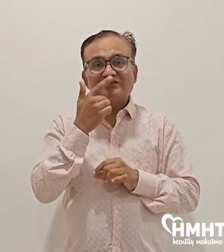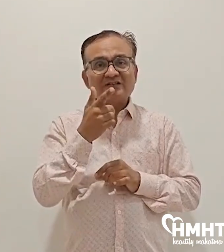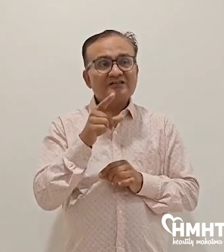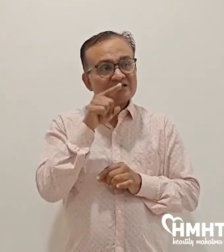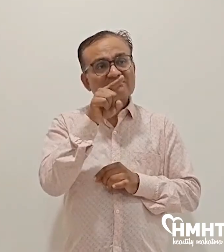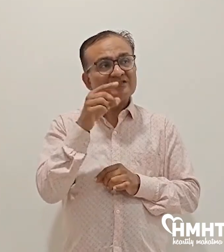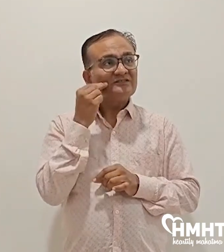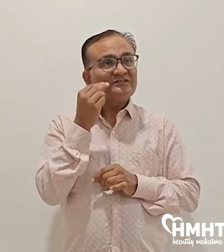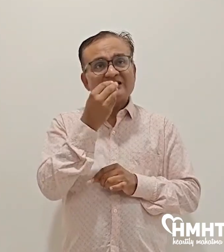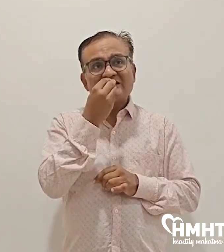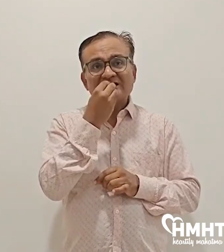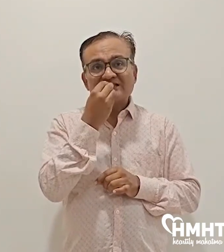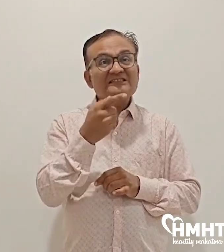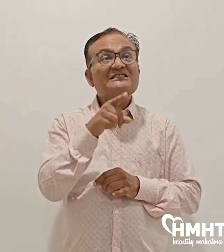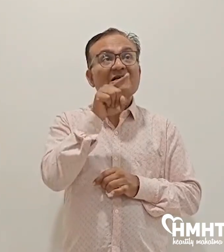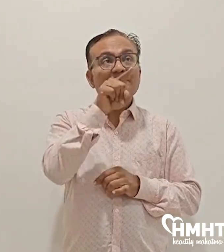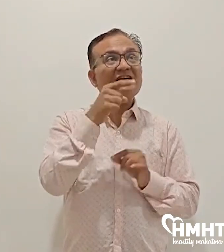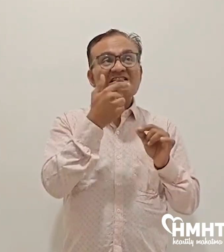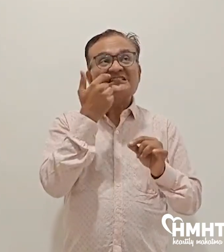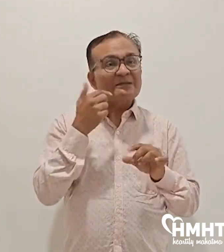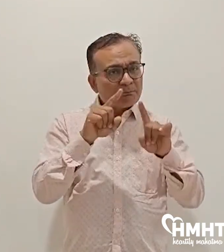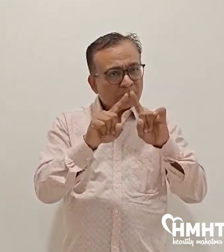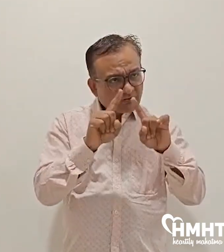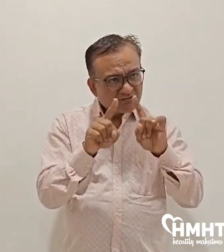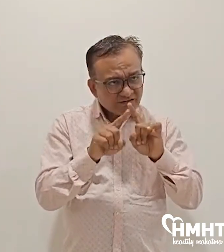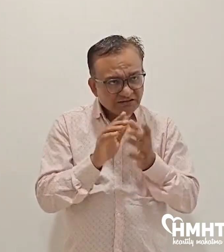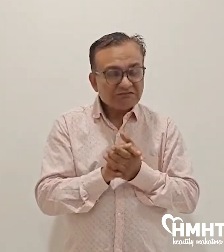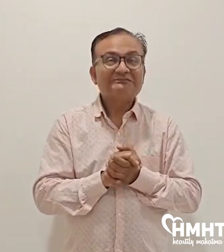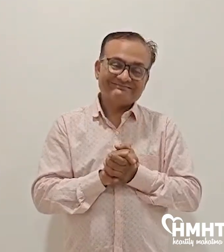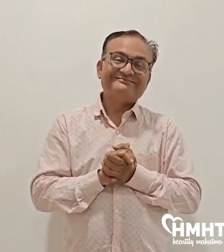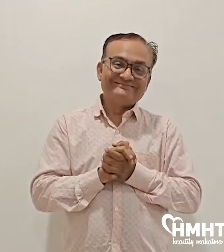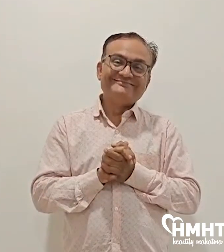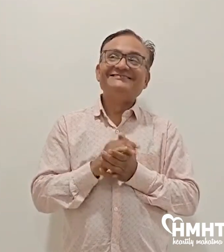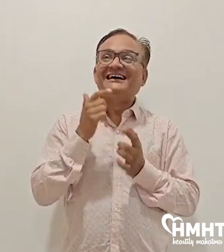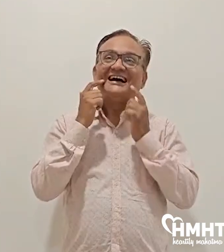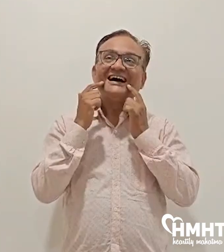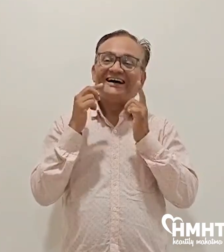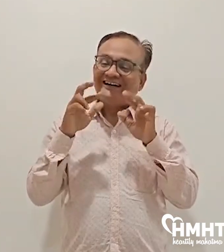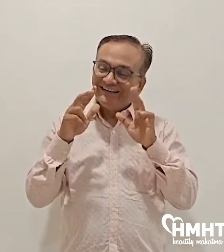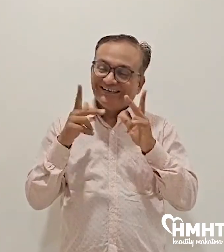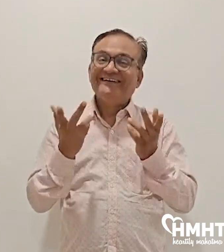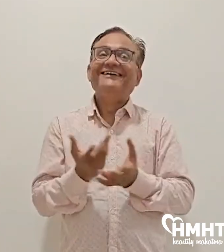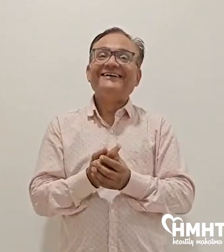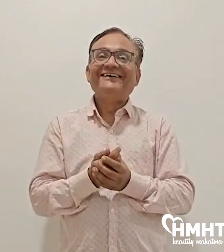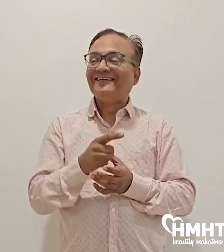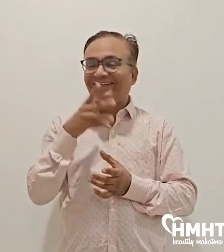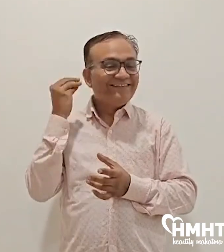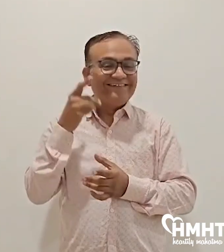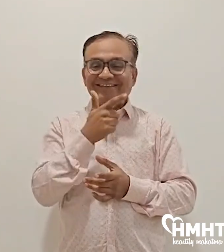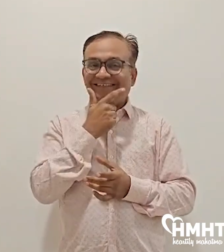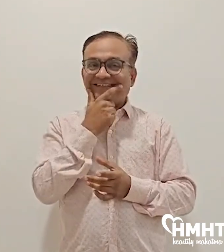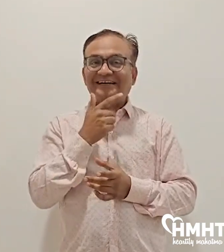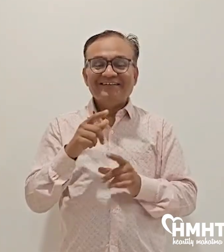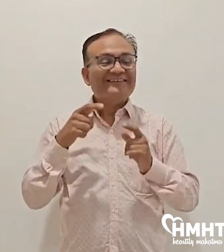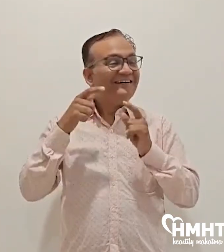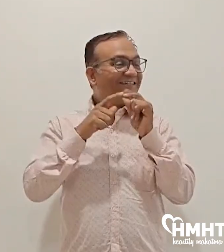પછી કાણા પડી ગયા, કેવિટી થઈ ગઈ, તે પછી રિપેર કરવા પડ્યા. નાનો હતો ત્યારથી જ રિપેર થવા